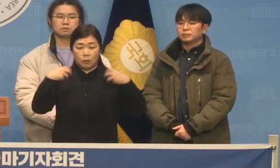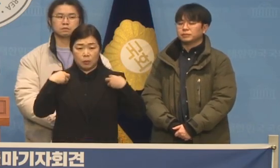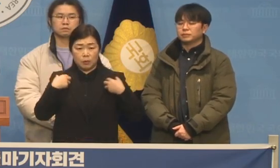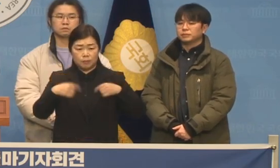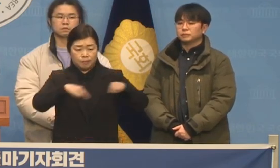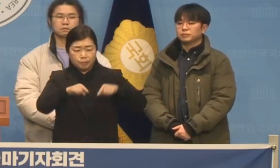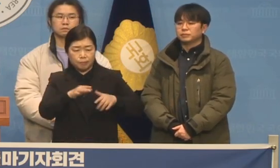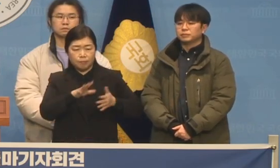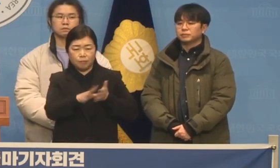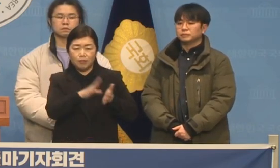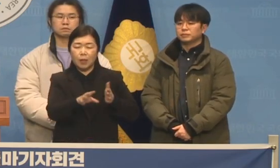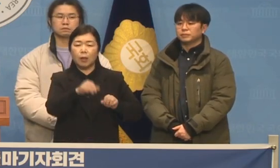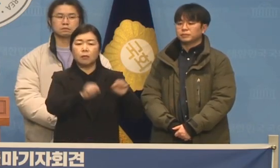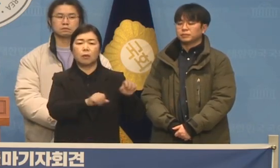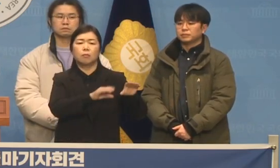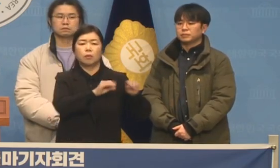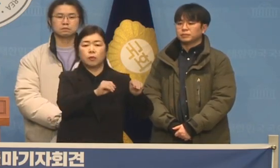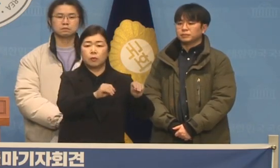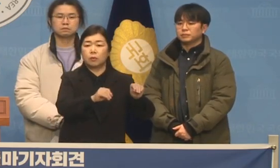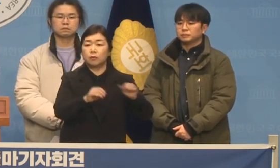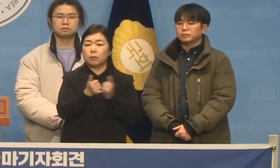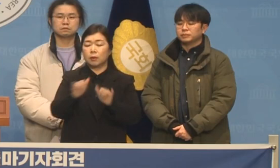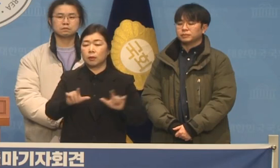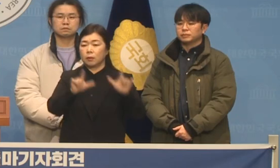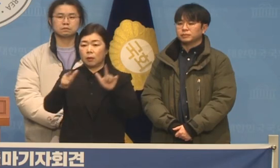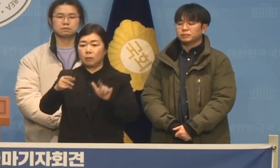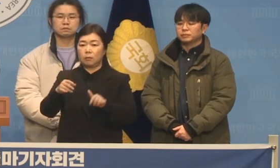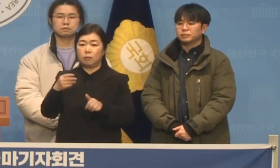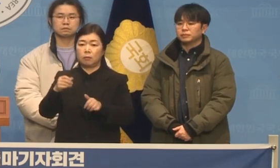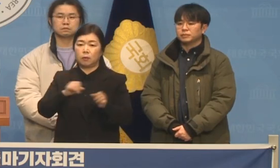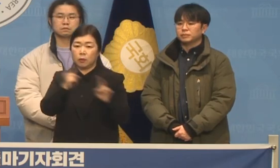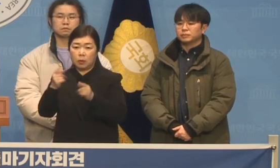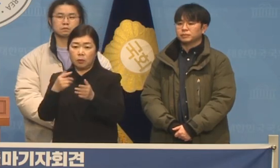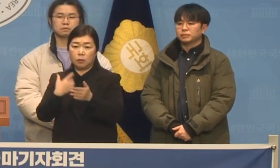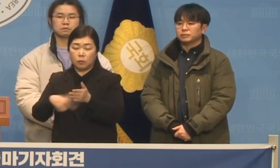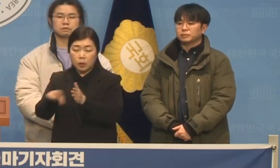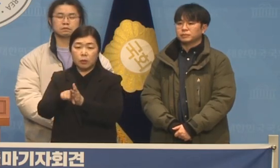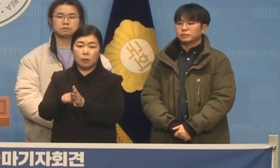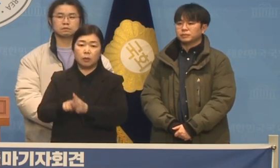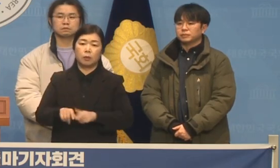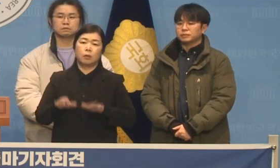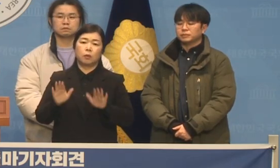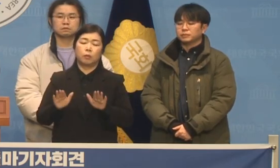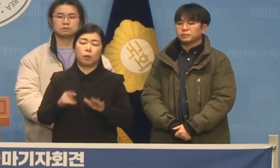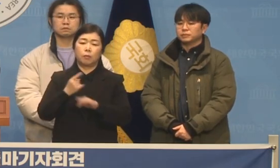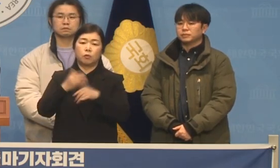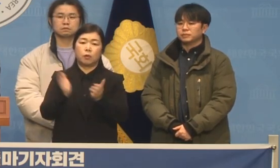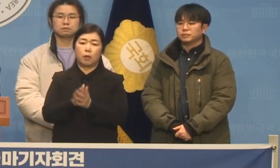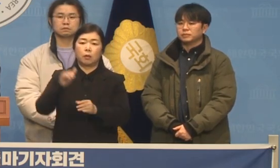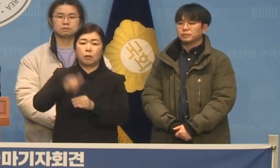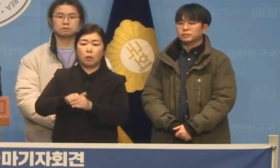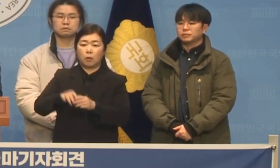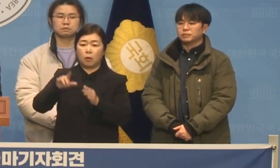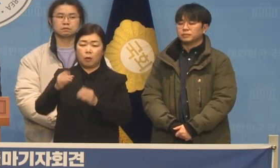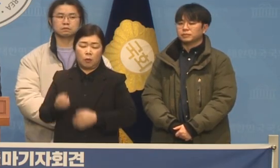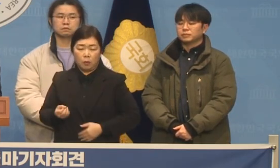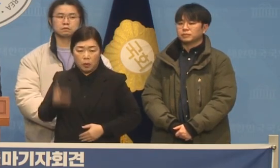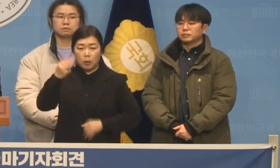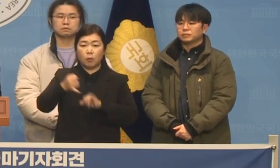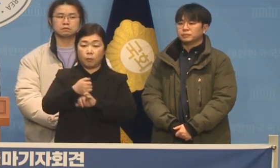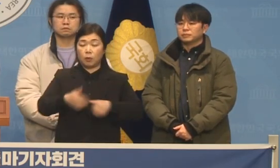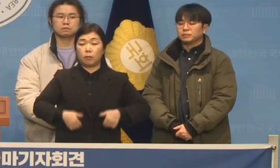민생과 민주주의를 회복하기 위해선 민주당이 이번 선거에서 이겨야만 합니다.